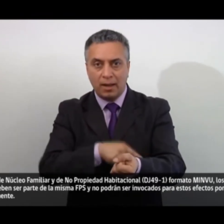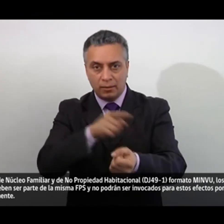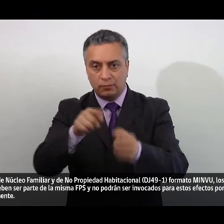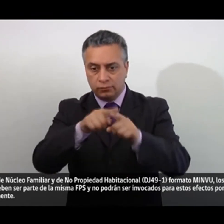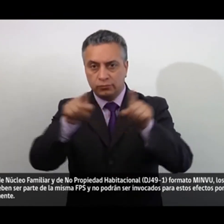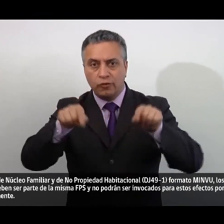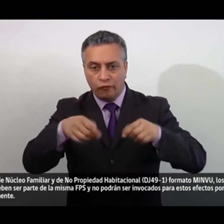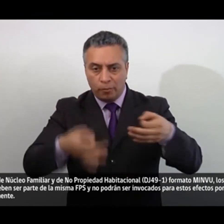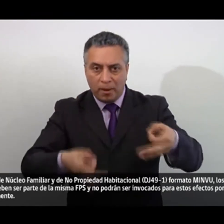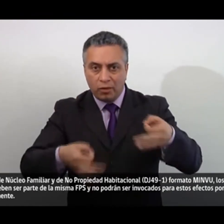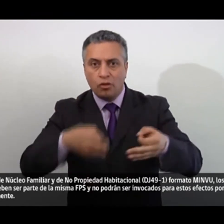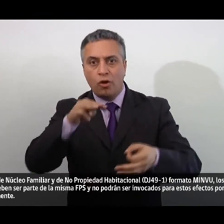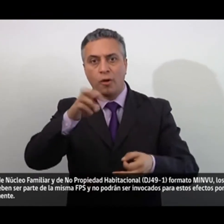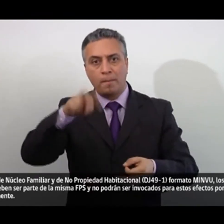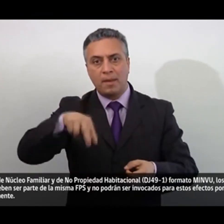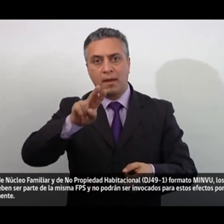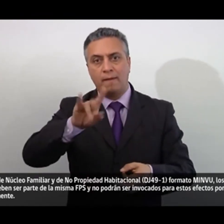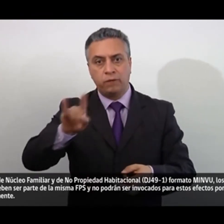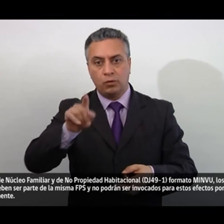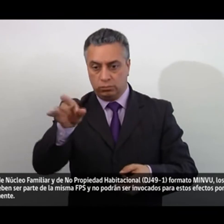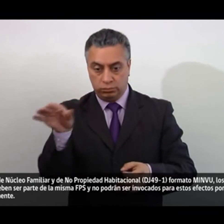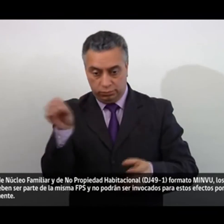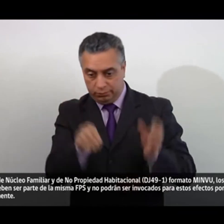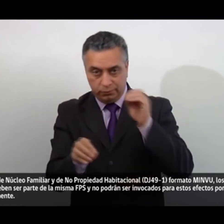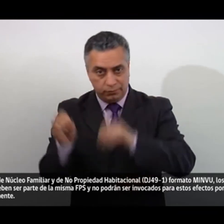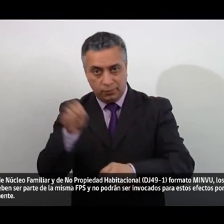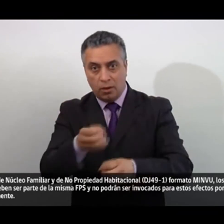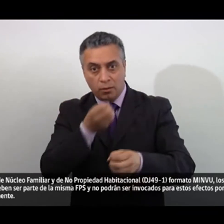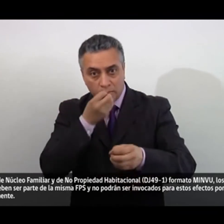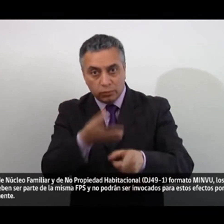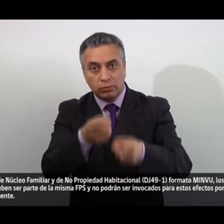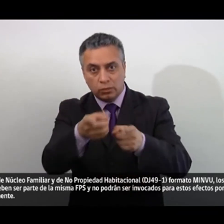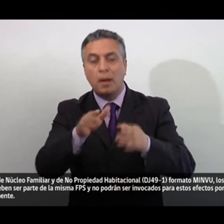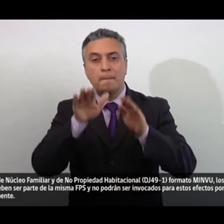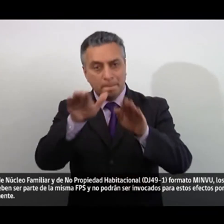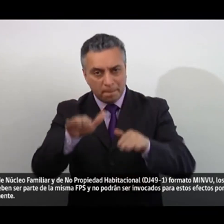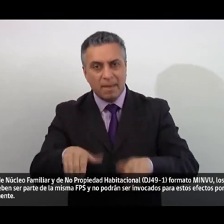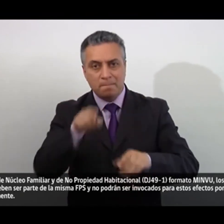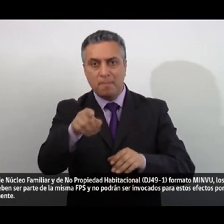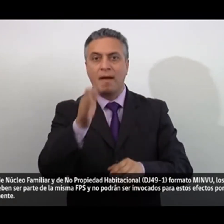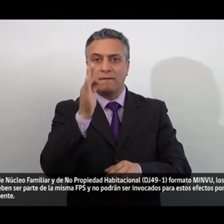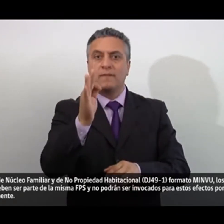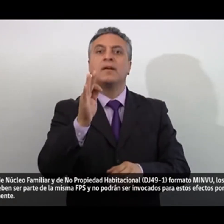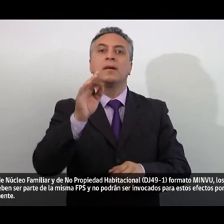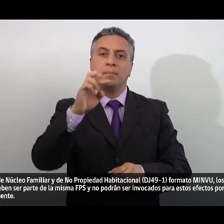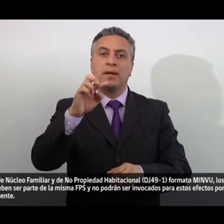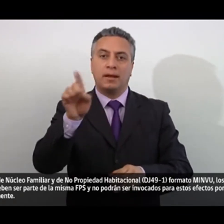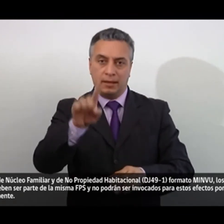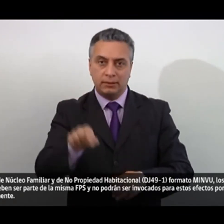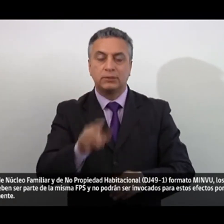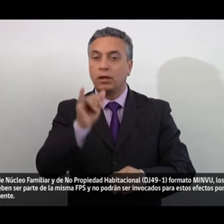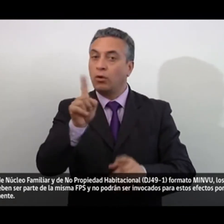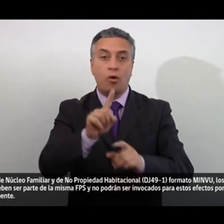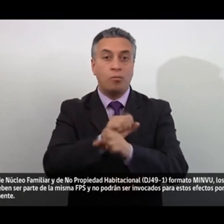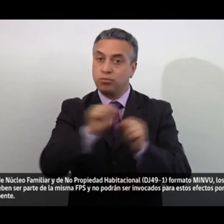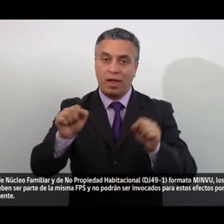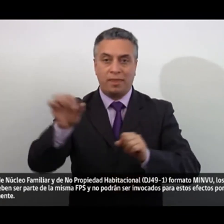habitacional, formato MIMBU. Los integrantes declarados deben ser parte de la misma FPS y no podrán ser